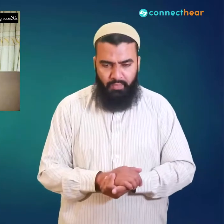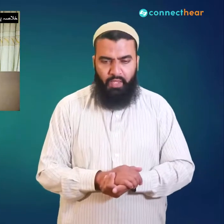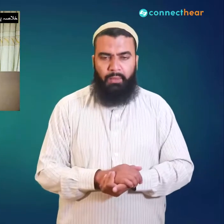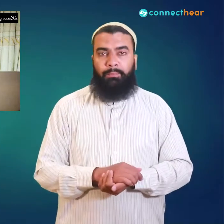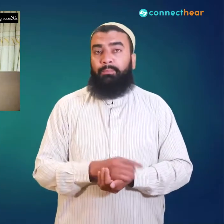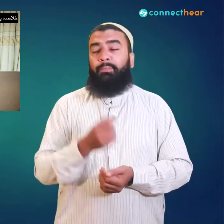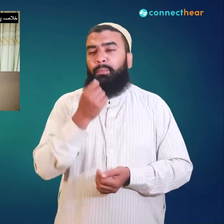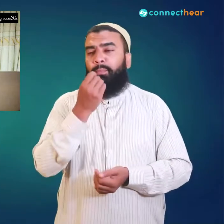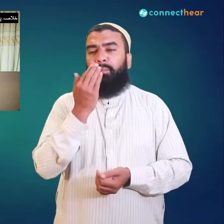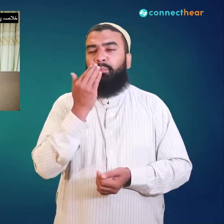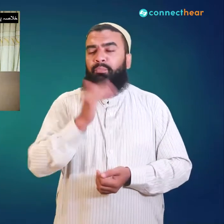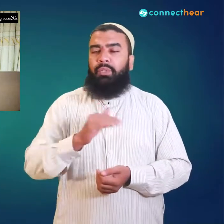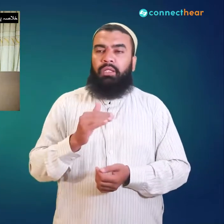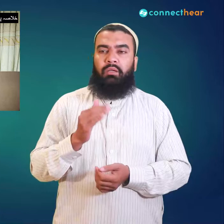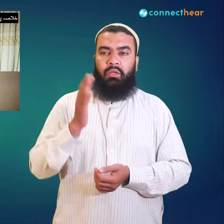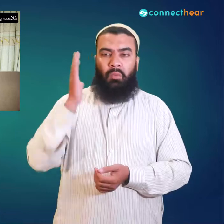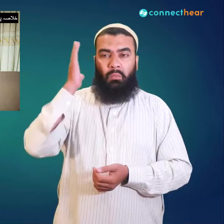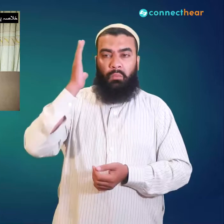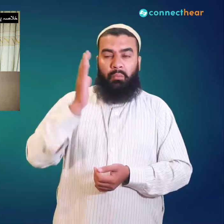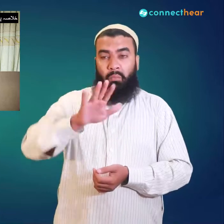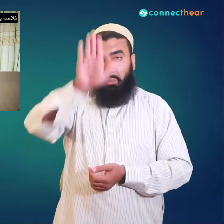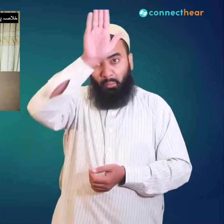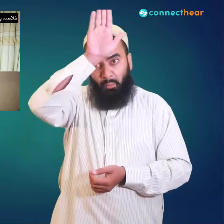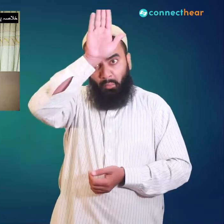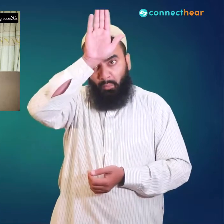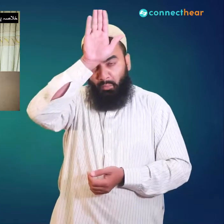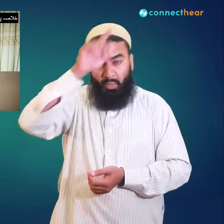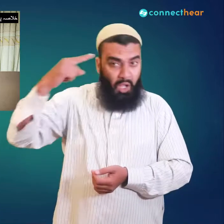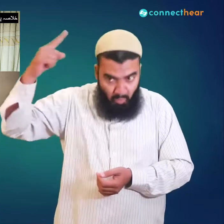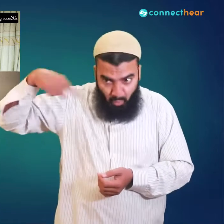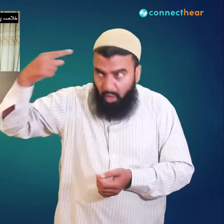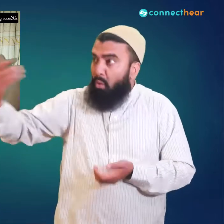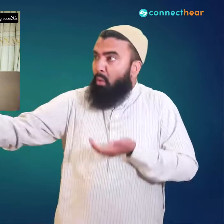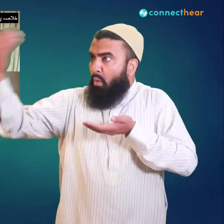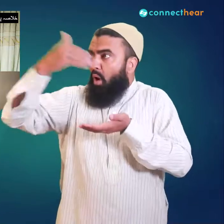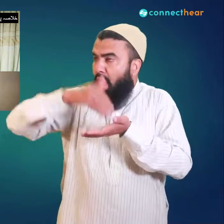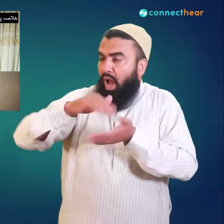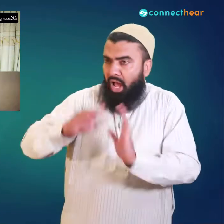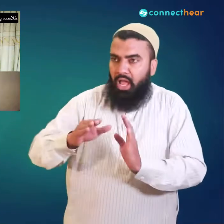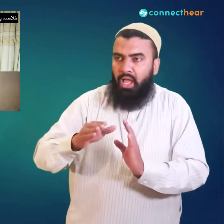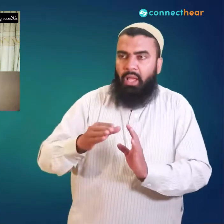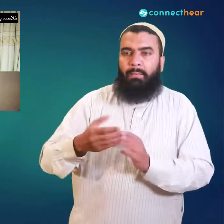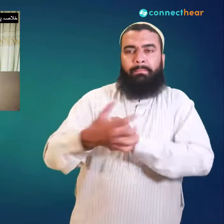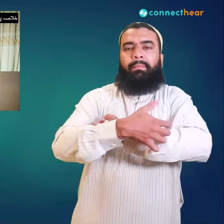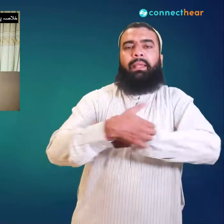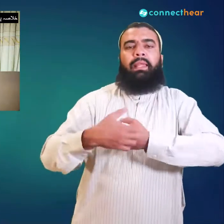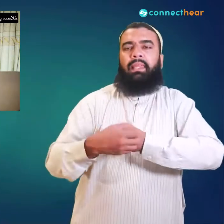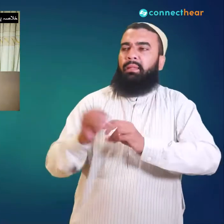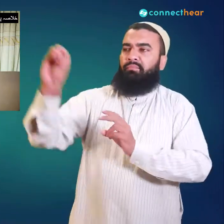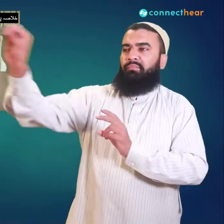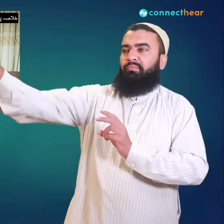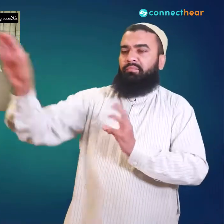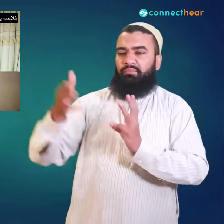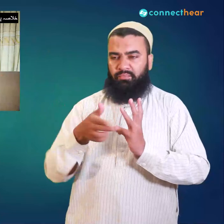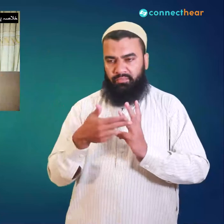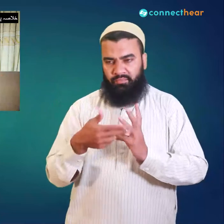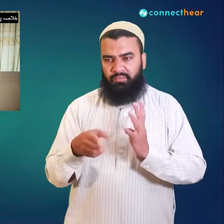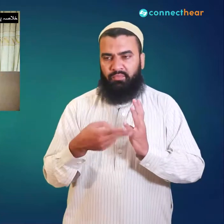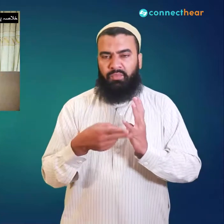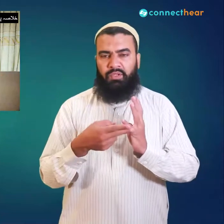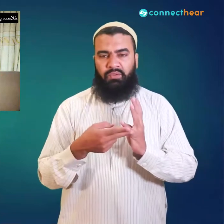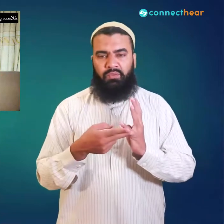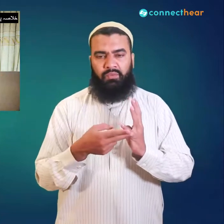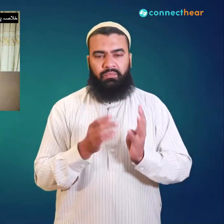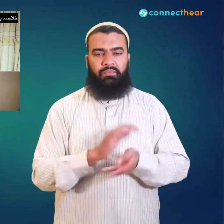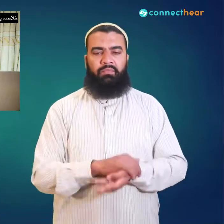مدد اور ان کی معاوضہ اور ان کا مشاہرہ، ان کی تنخواہ بھی اسی میں سے دی جائے گی۔ نمبر 4